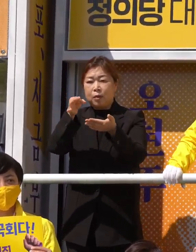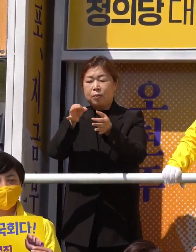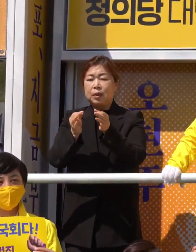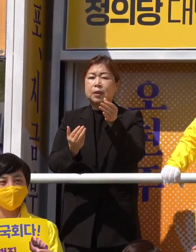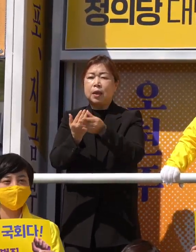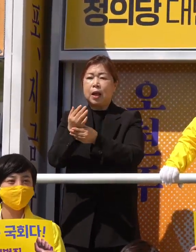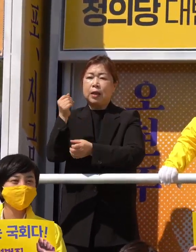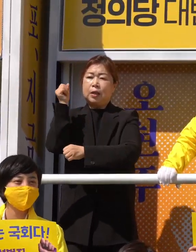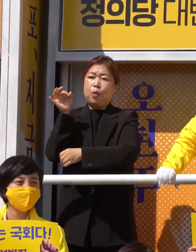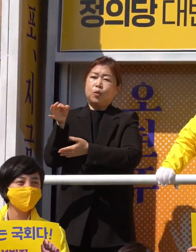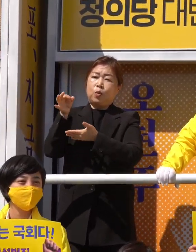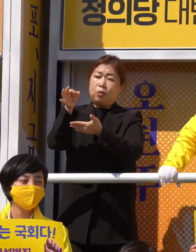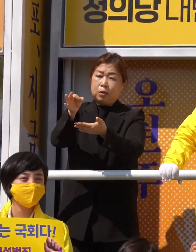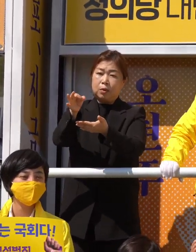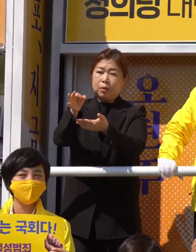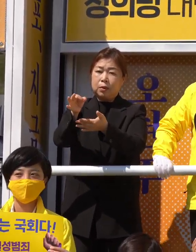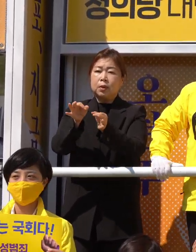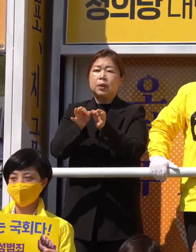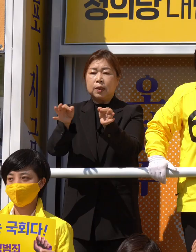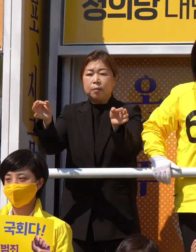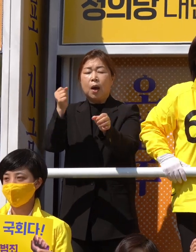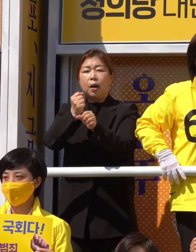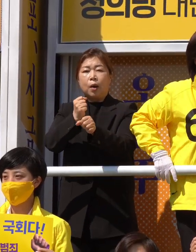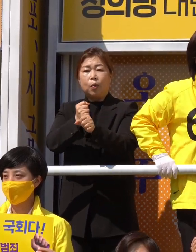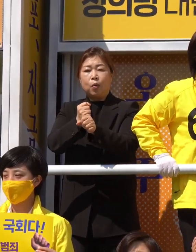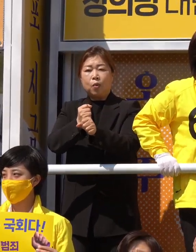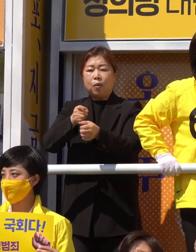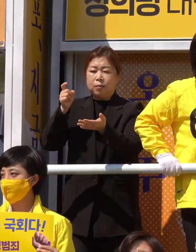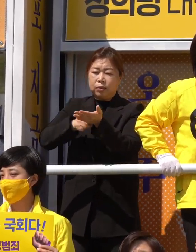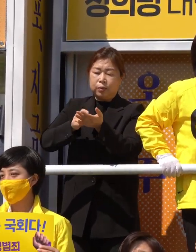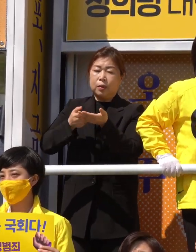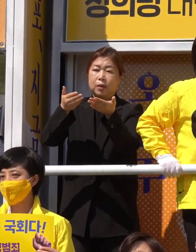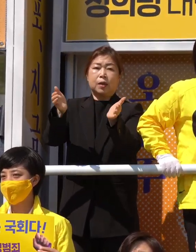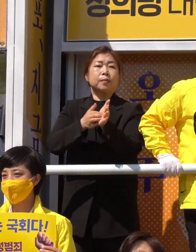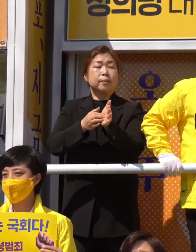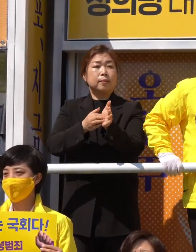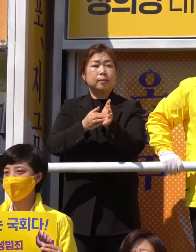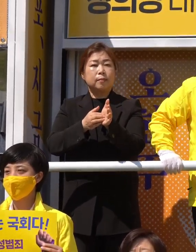재난 기본소득 지급하라고 누차 촉구했습니다.